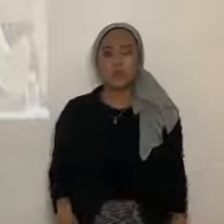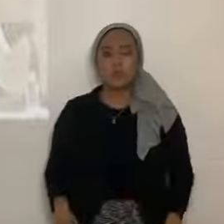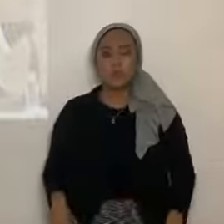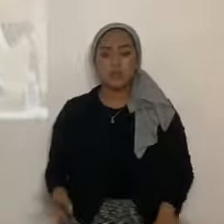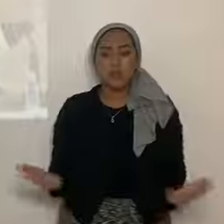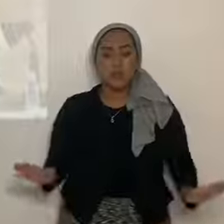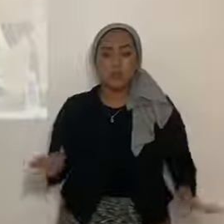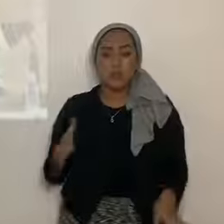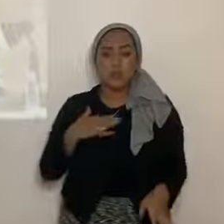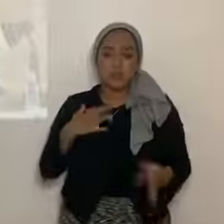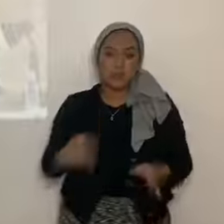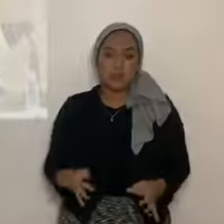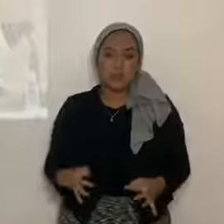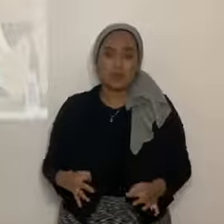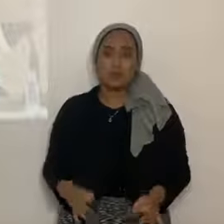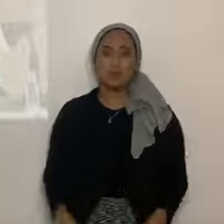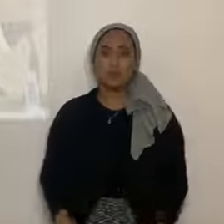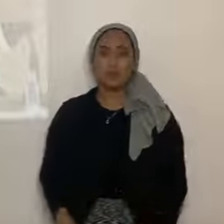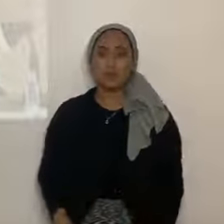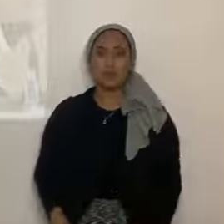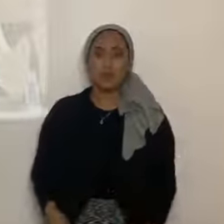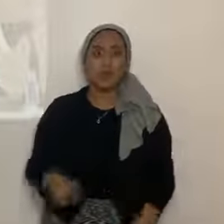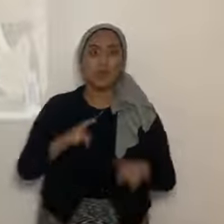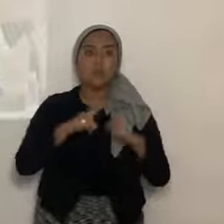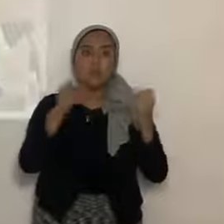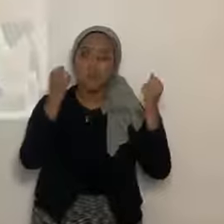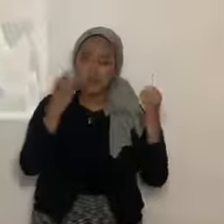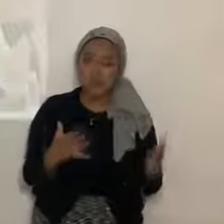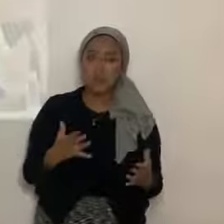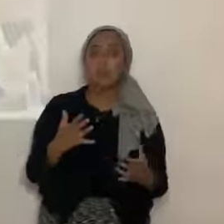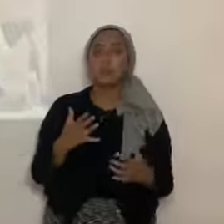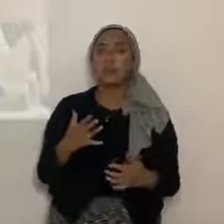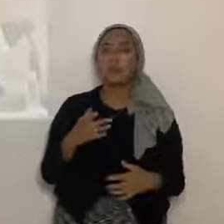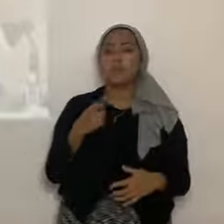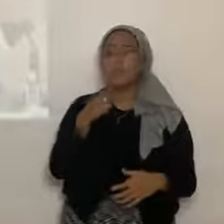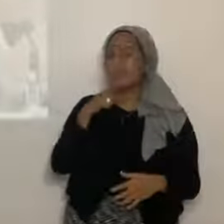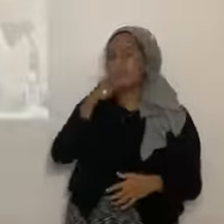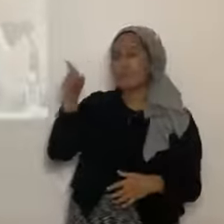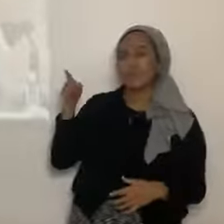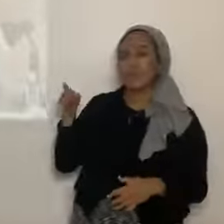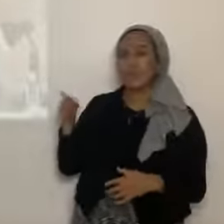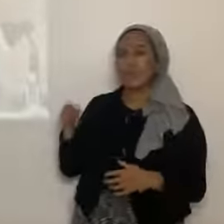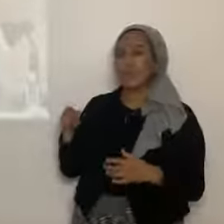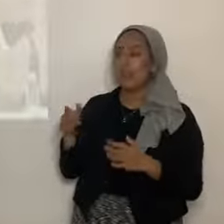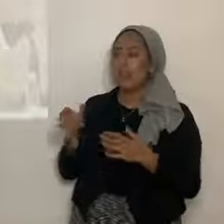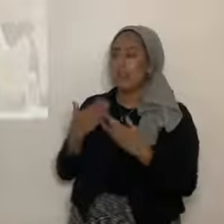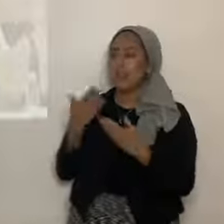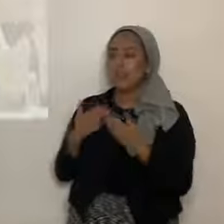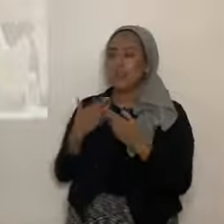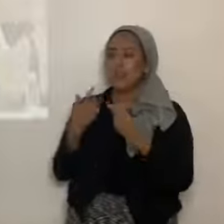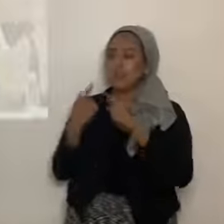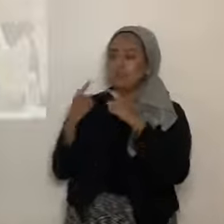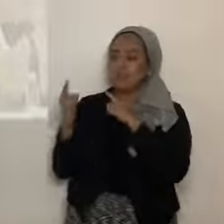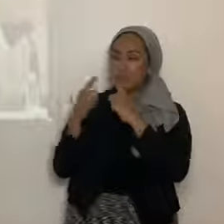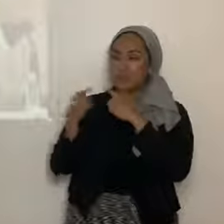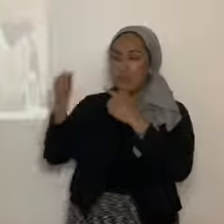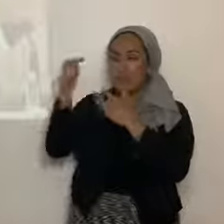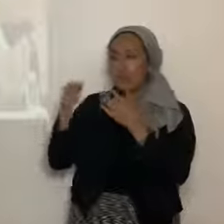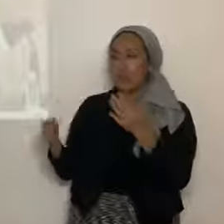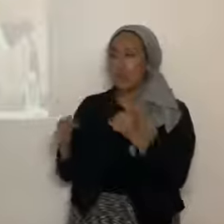eso. Pero muchos quisieran, ay, Arroyo Palacios, ¿cómo no hace mejor esto? Ay, pero ¿cómo es posible? Porque